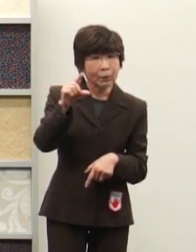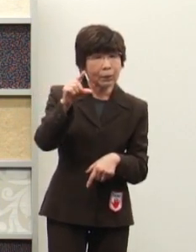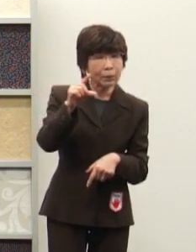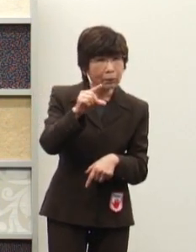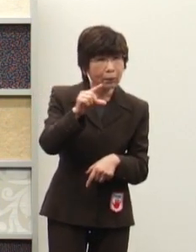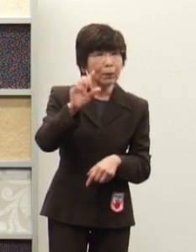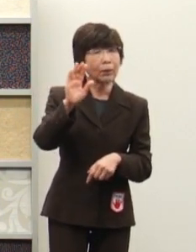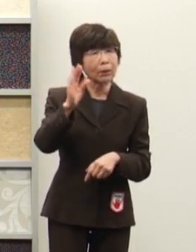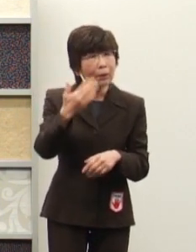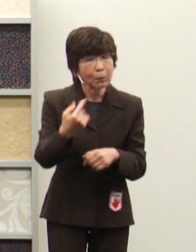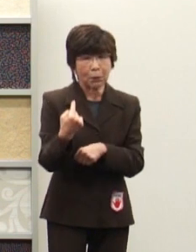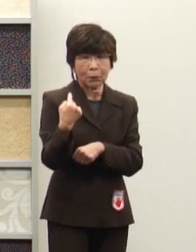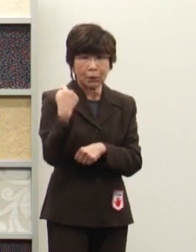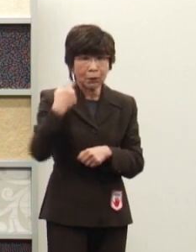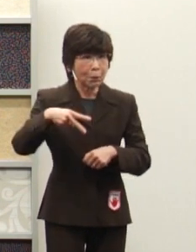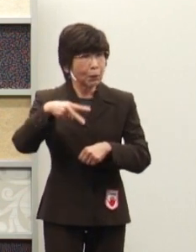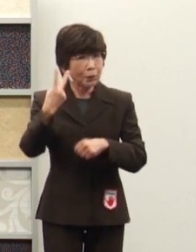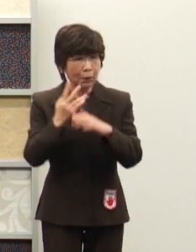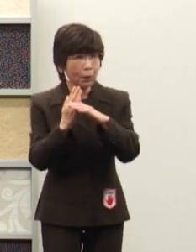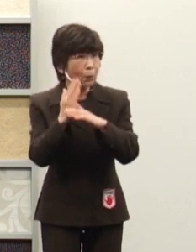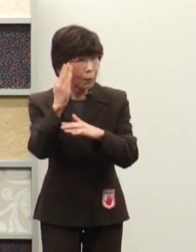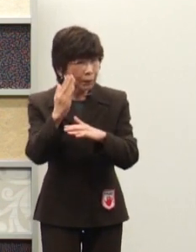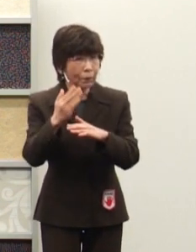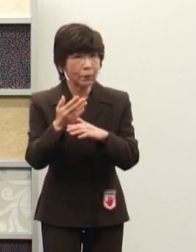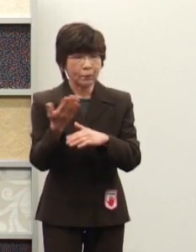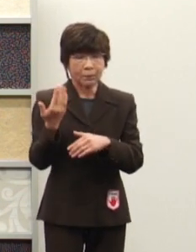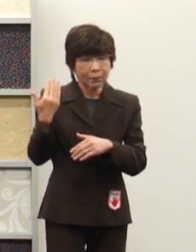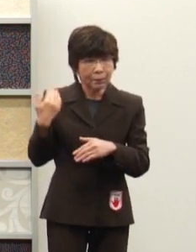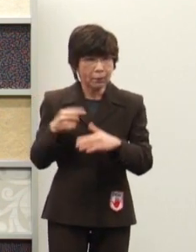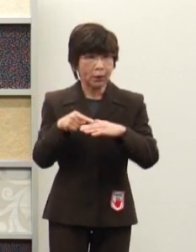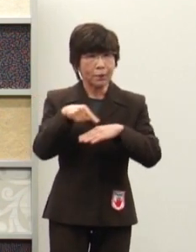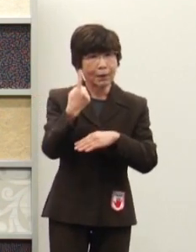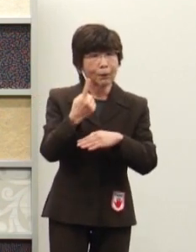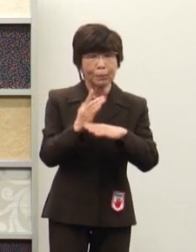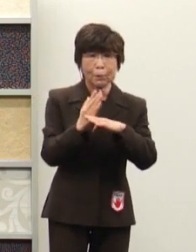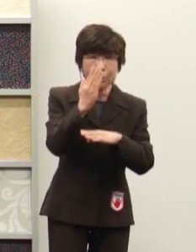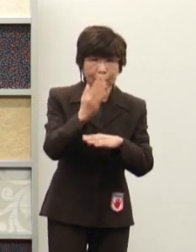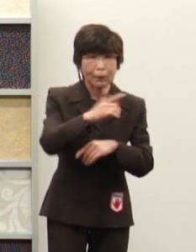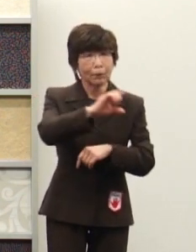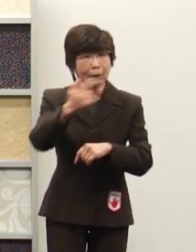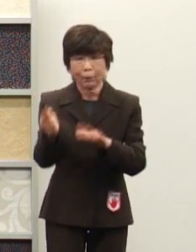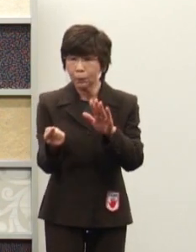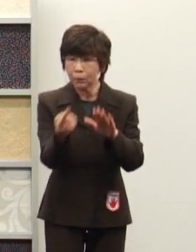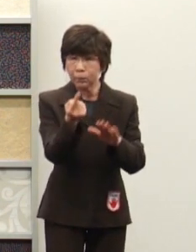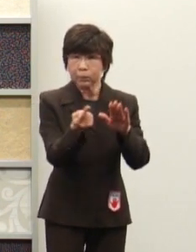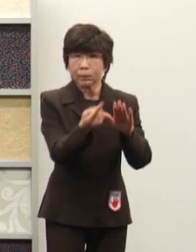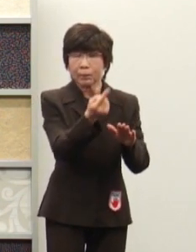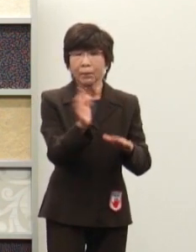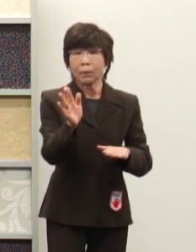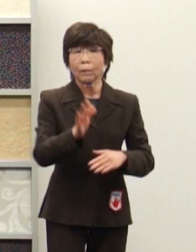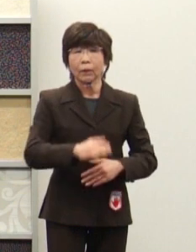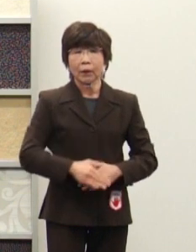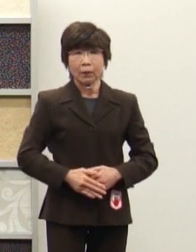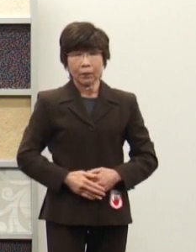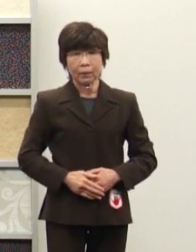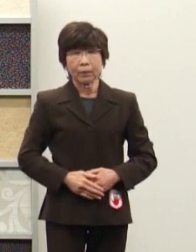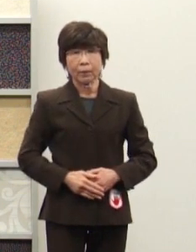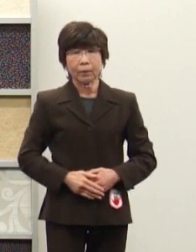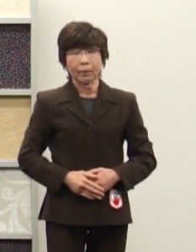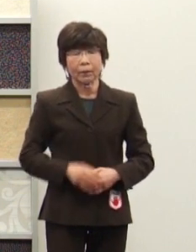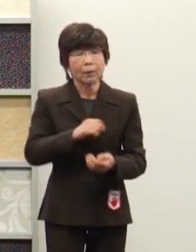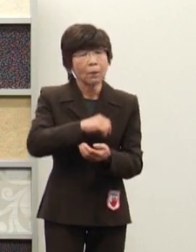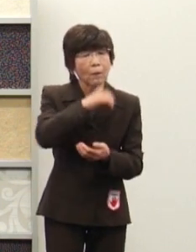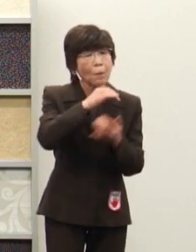100、200の単位でですね、毎日出て感染者、感染される方が出て、いるわけですし、また、まあ、特